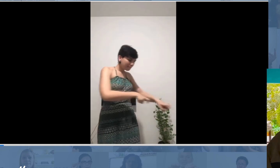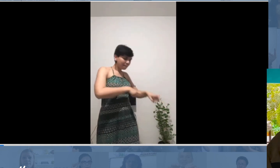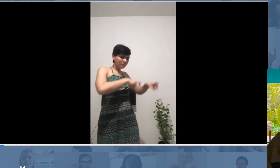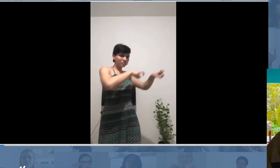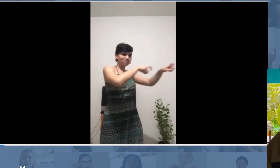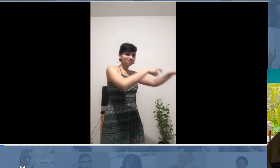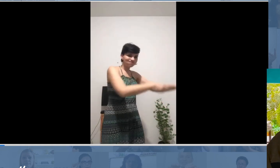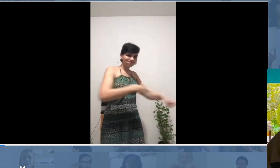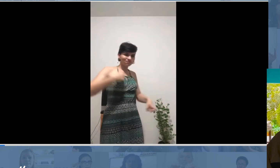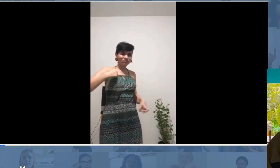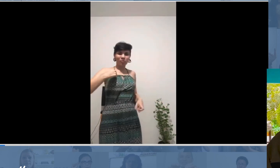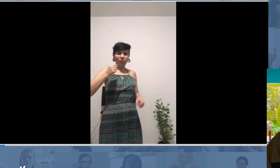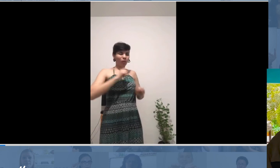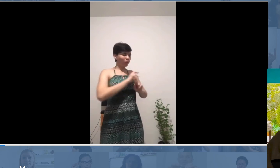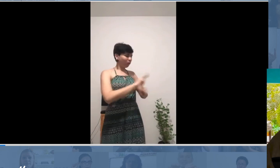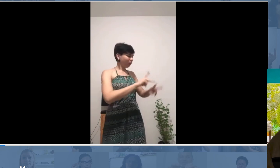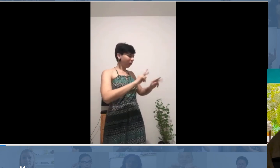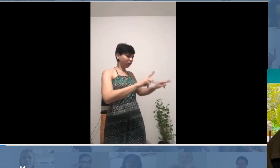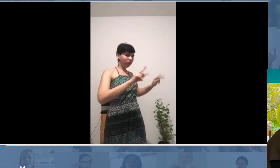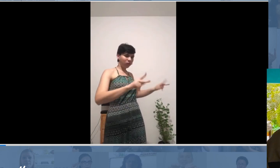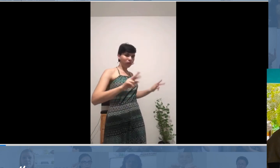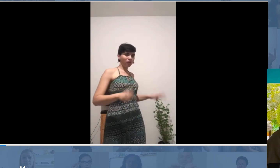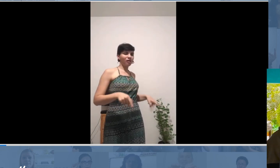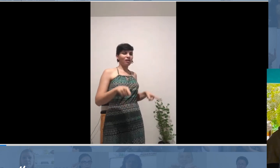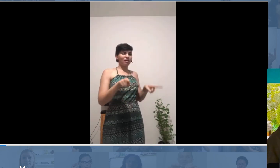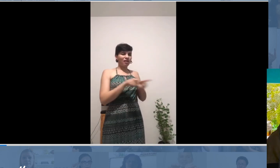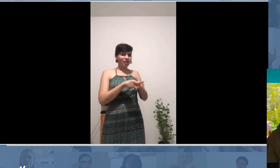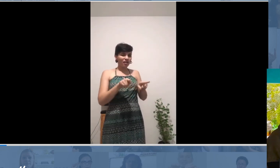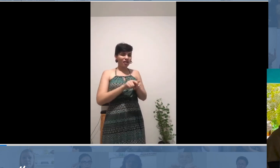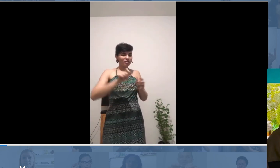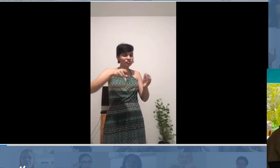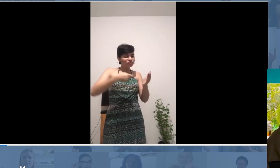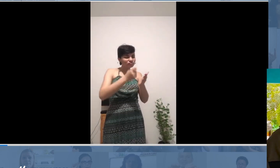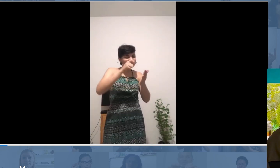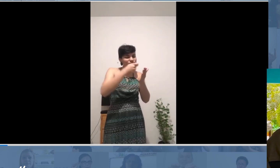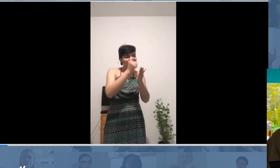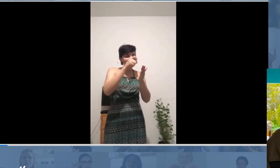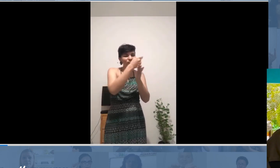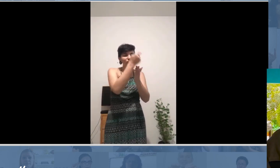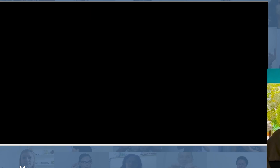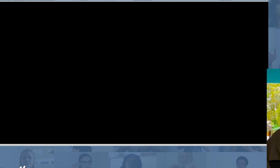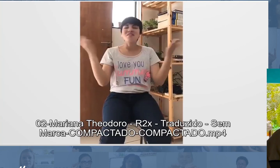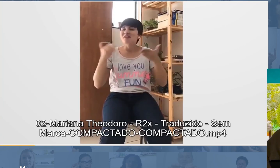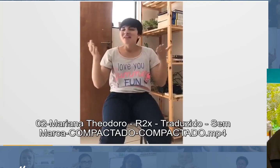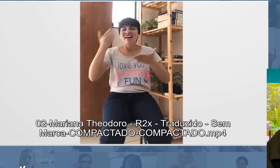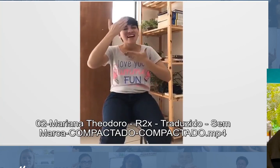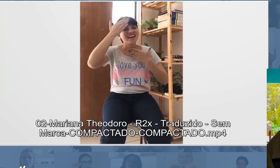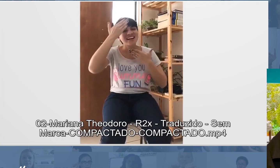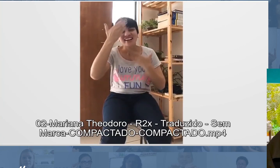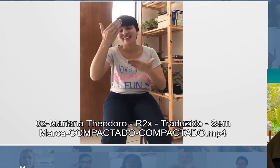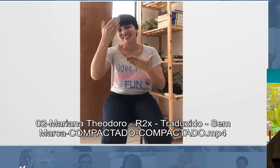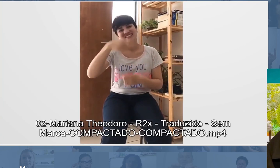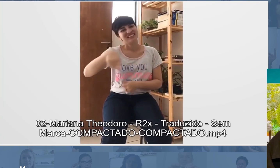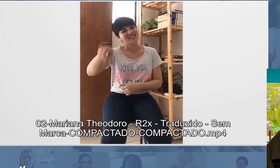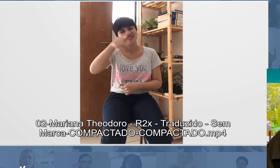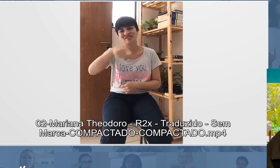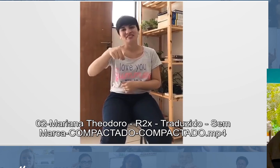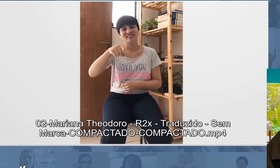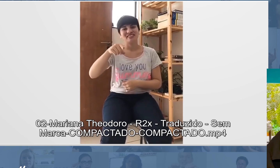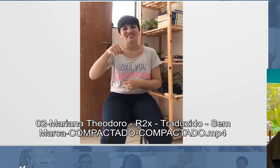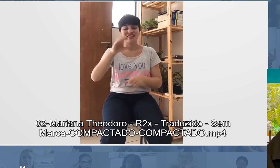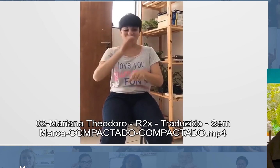imagens. É outra dinâmica. Olha a sinalização dela. Aí depois ela mandou esse vídeo